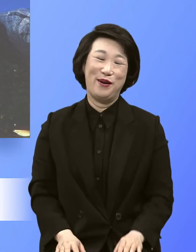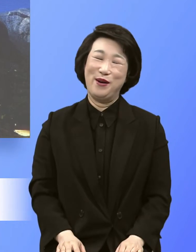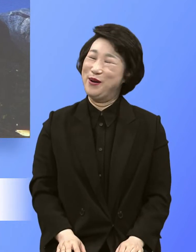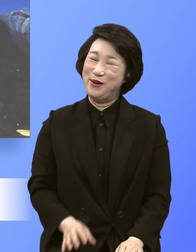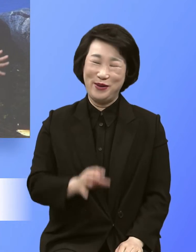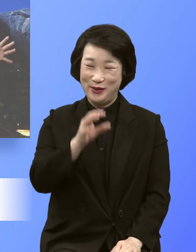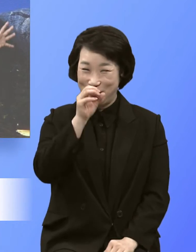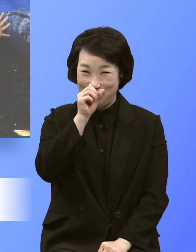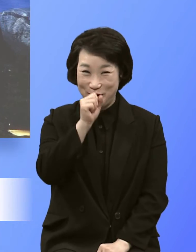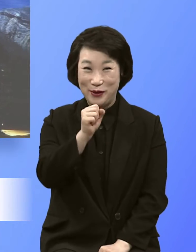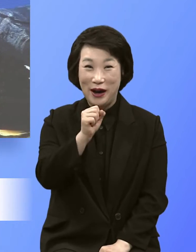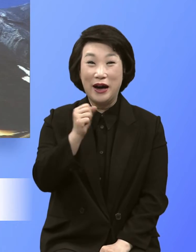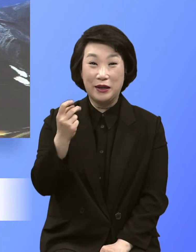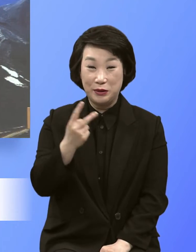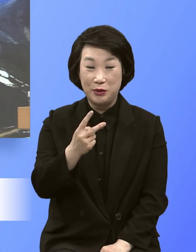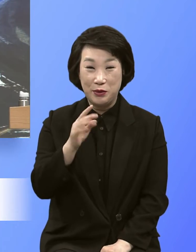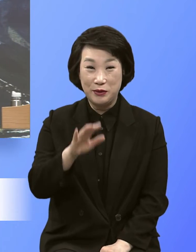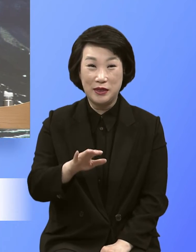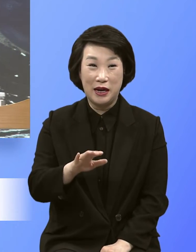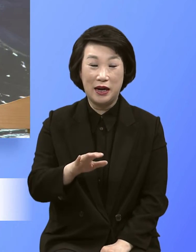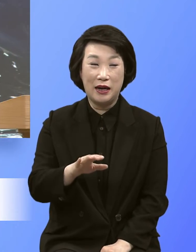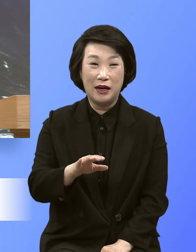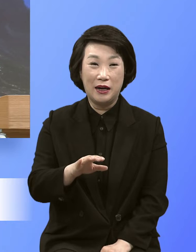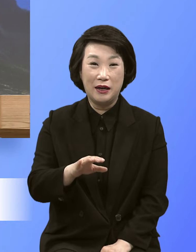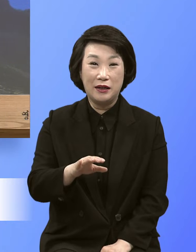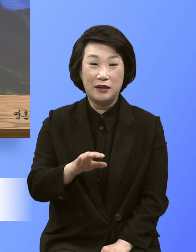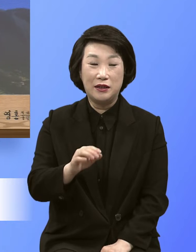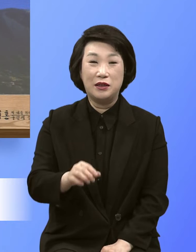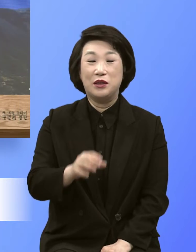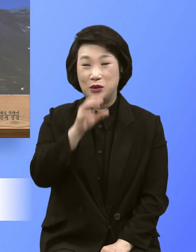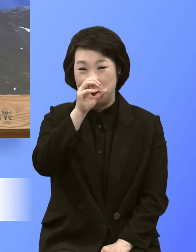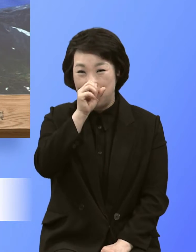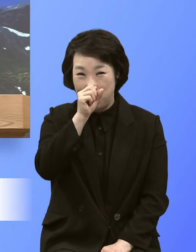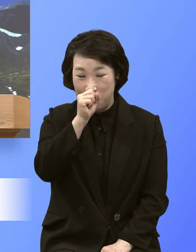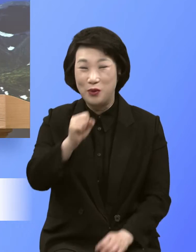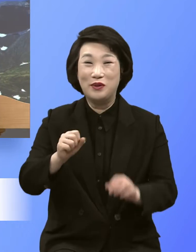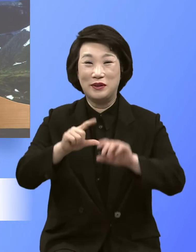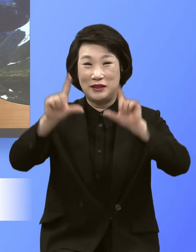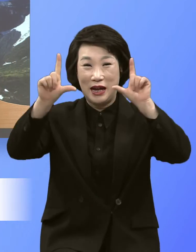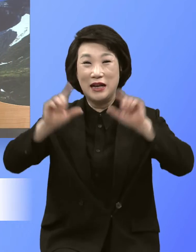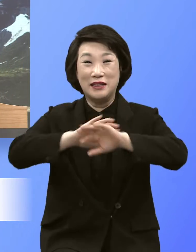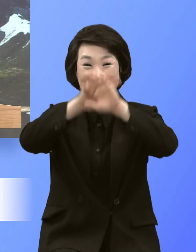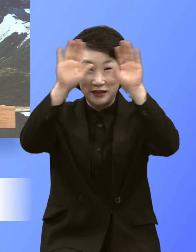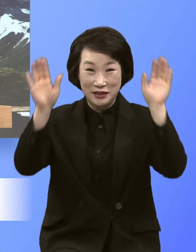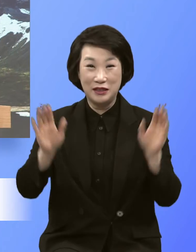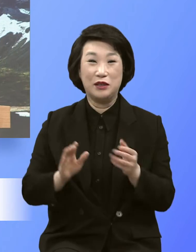흘러갑니다. 그리고 어마어마한 좋은 기후에다가